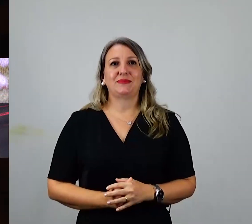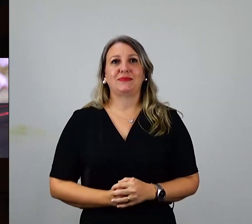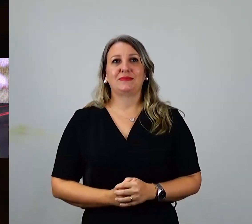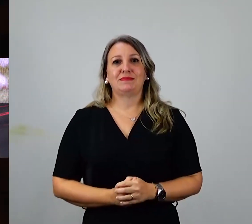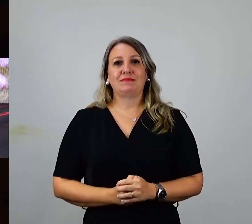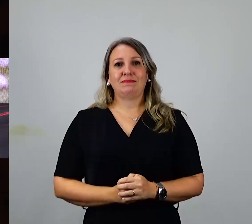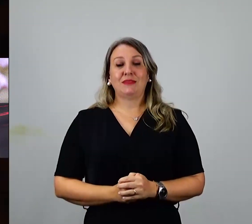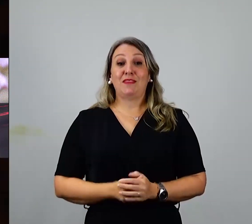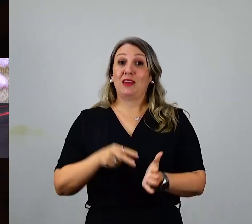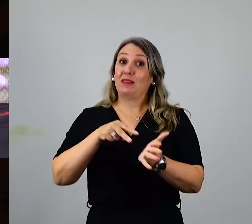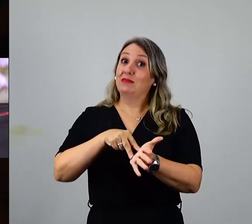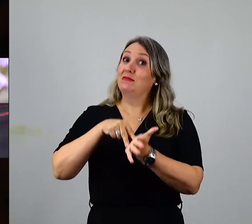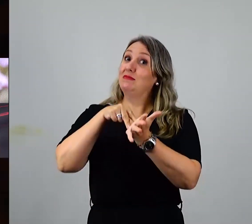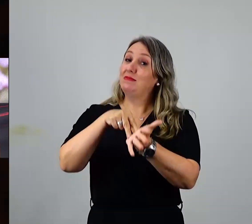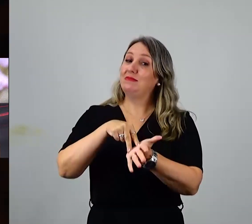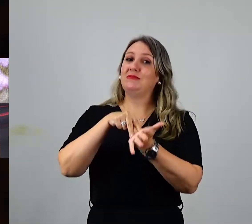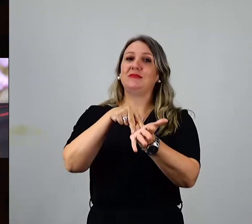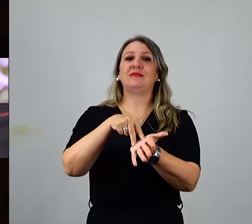Ficar firme,